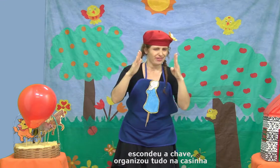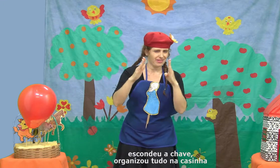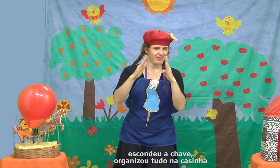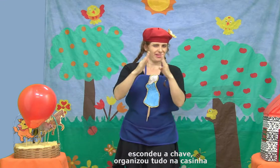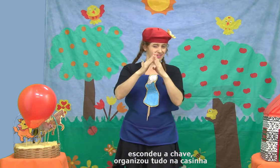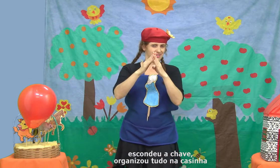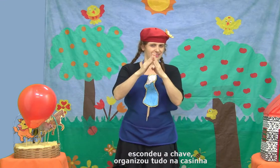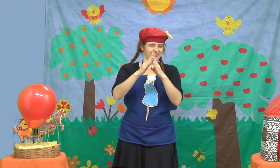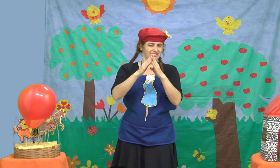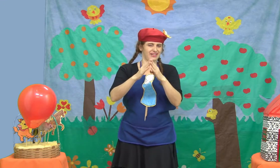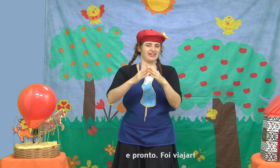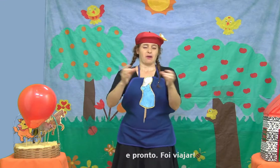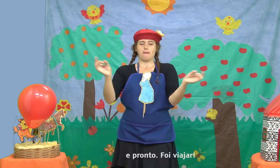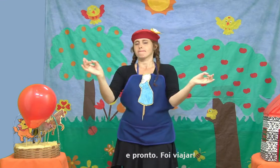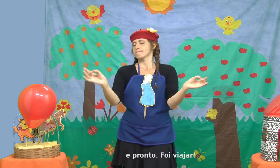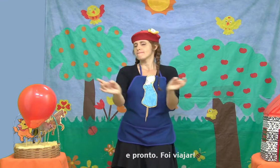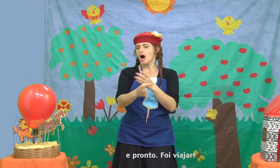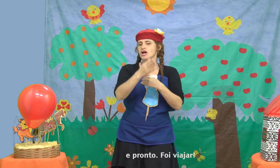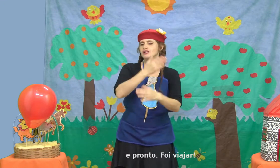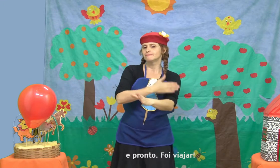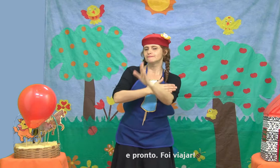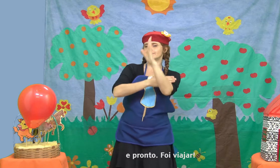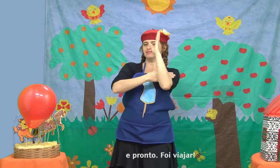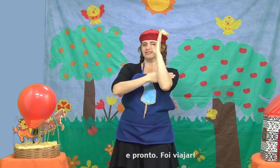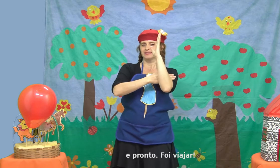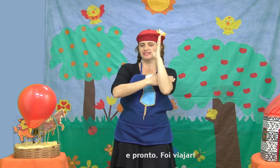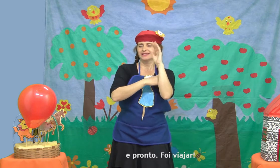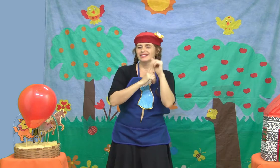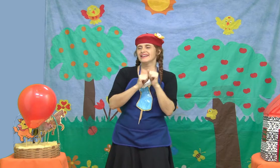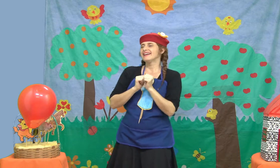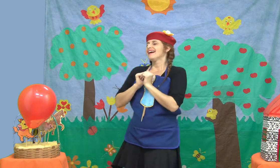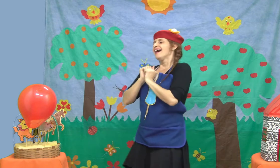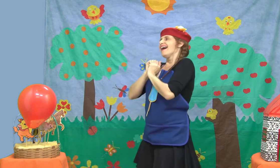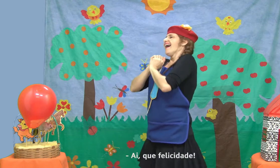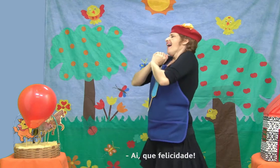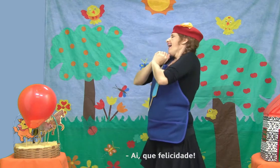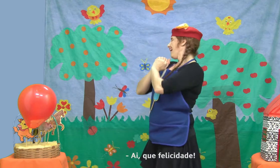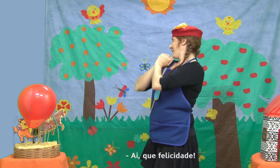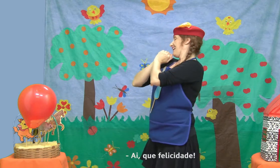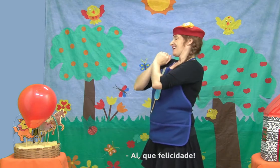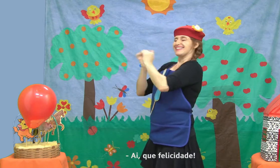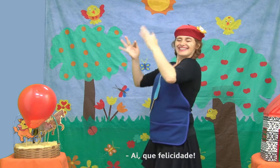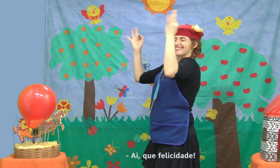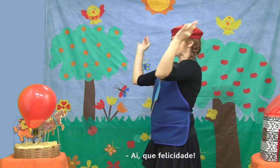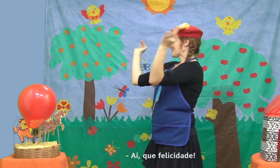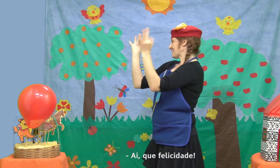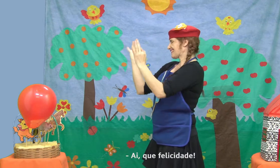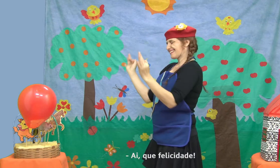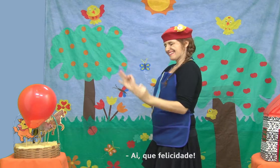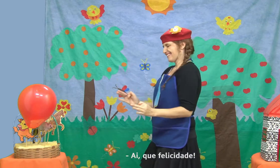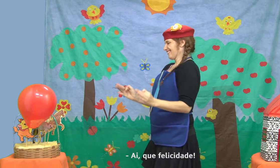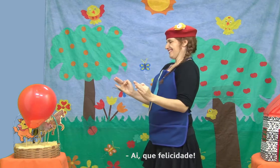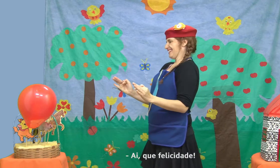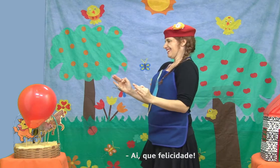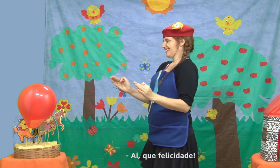na casinha e pronto foi viajar ai que felicidade